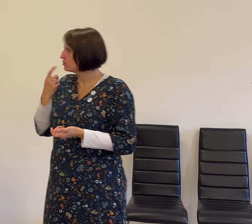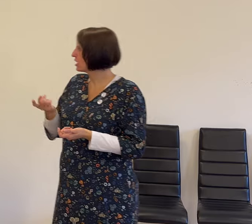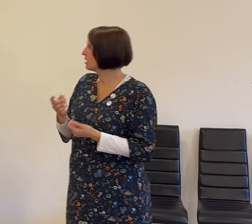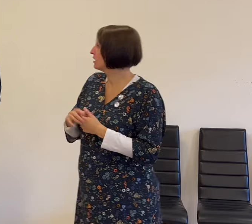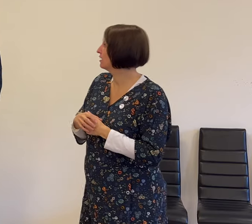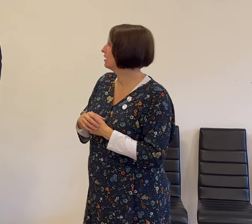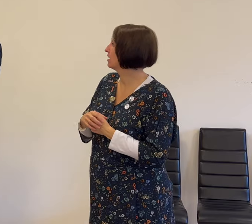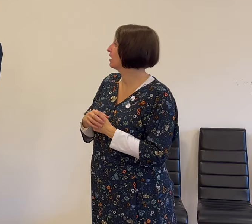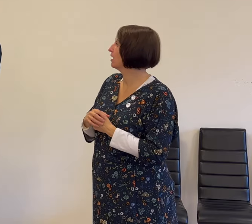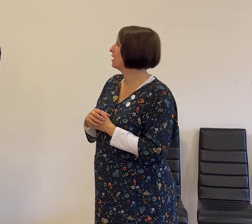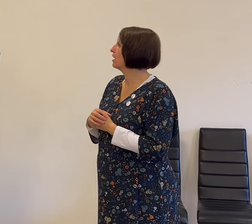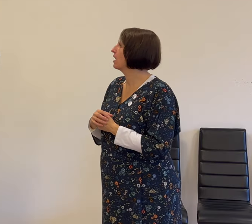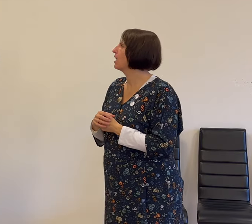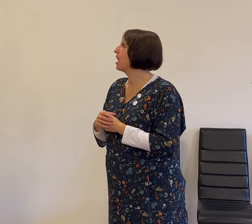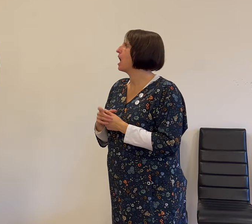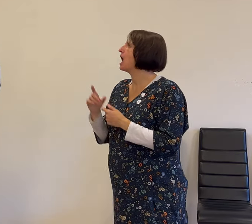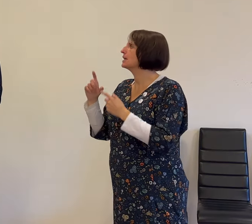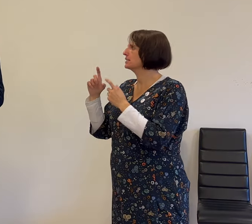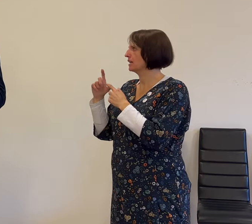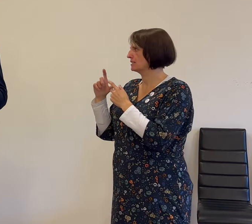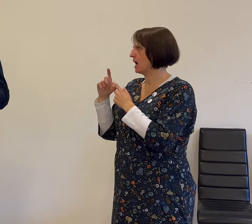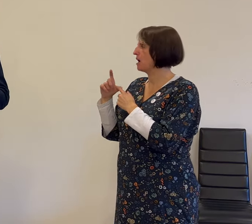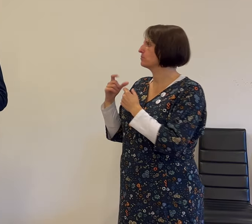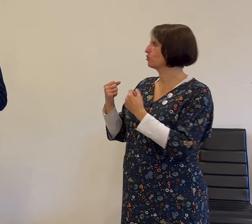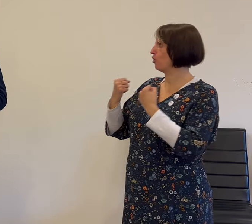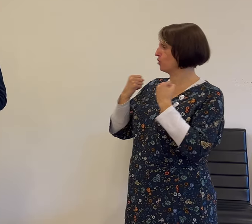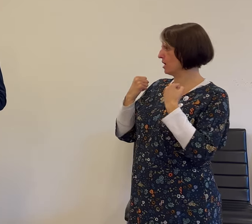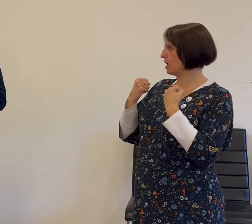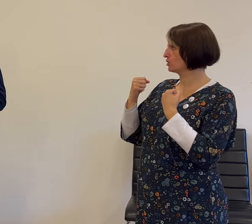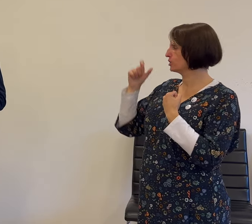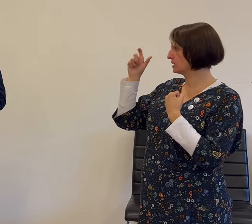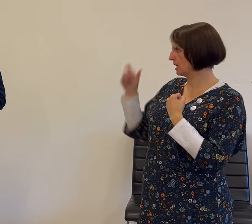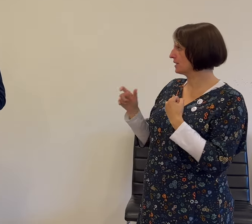jedné straně tam je Goliáš, který děsí ten izraelský